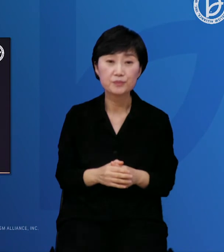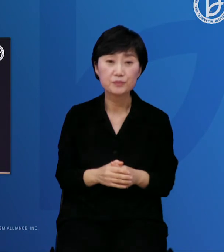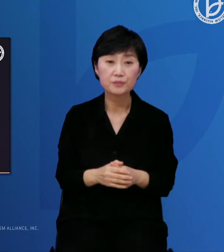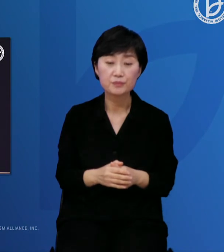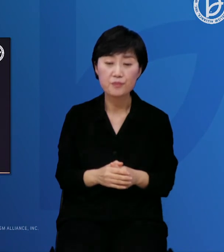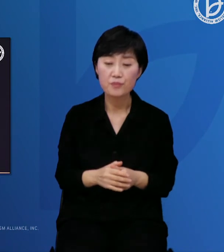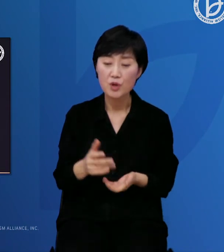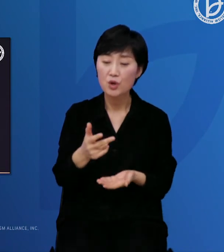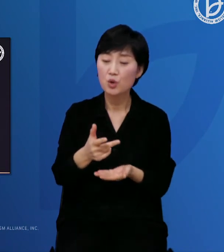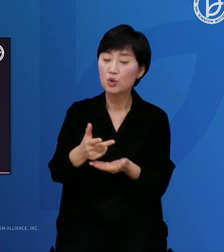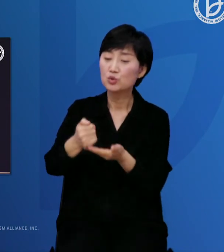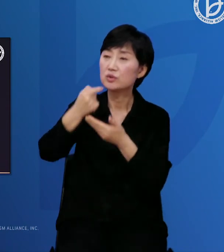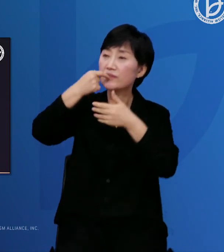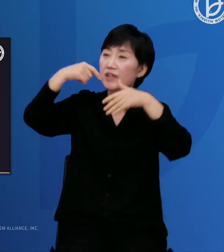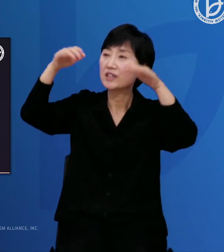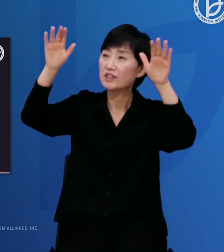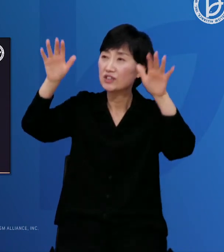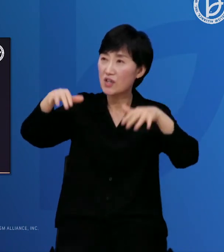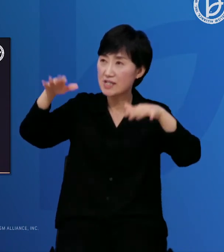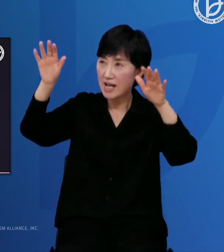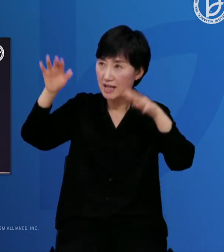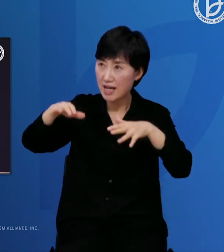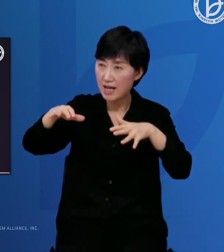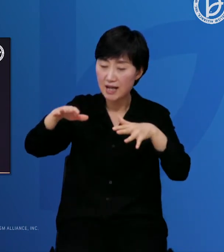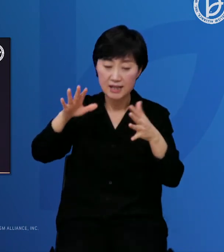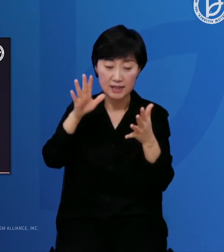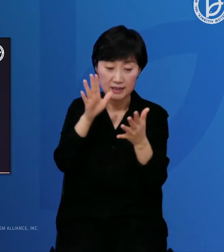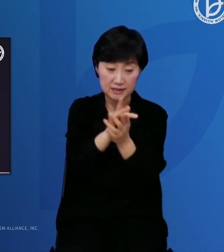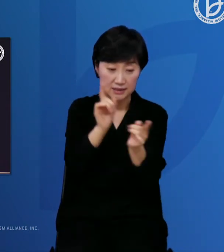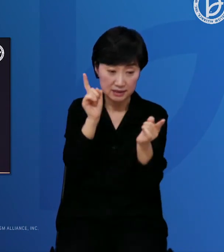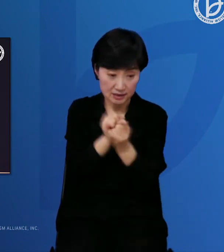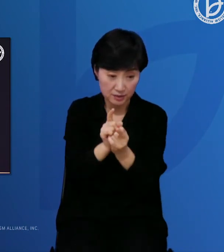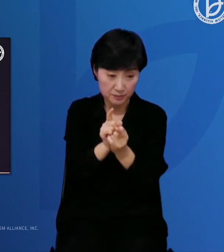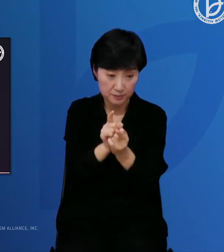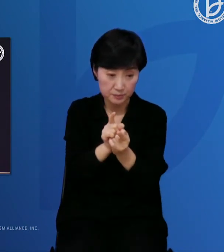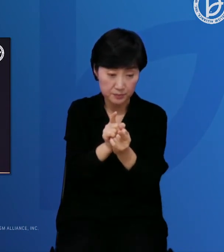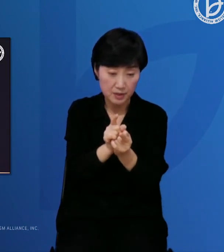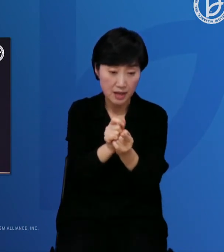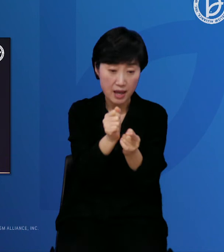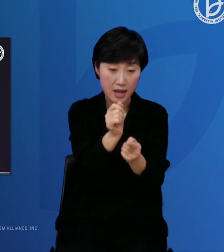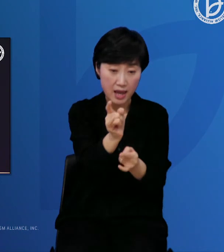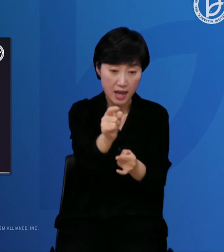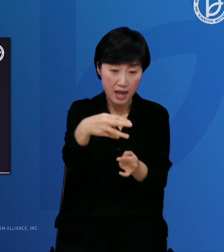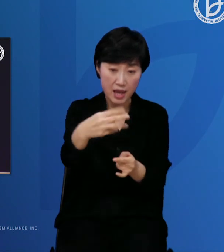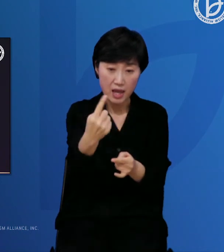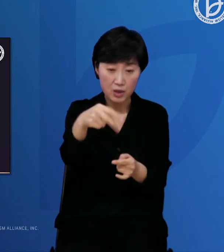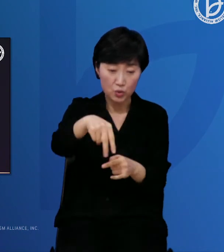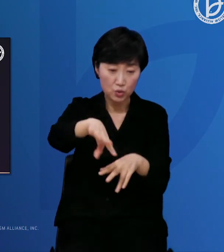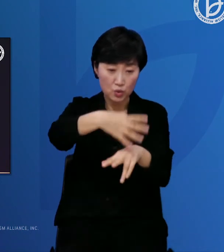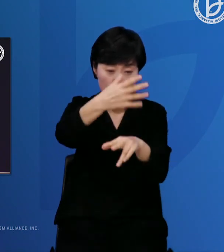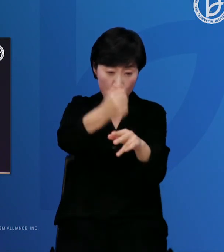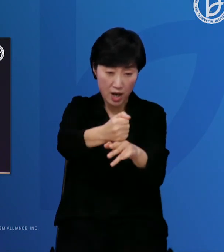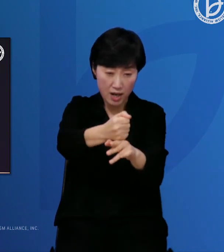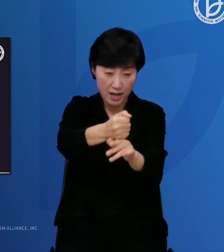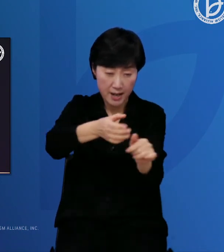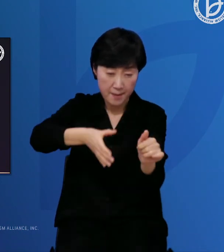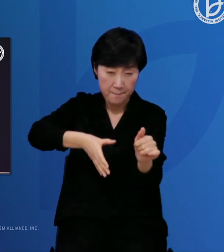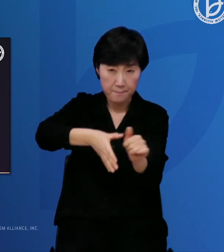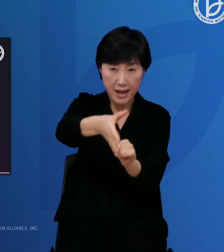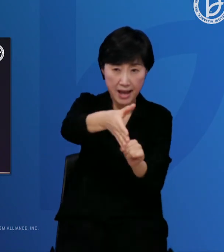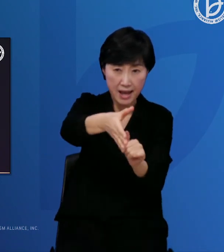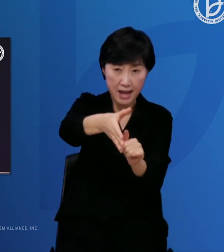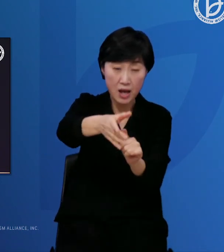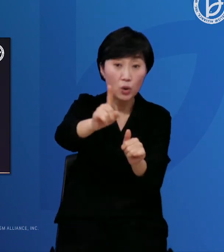주의 사자가 친히 헤롯 왕이 충이 먹어 죽으니라. that the angel of the Lord sent worms and